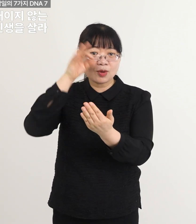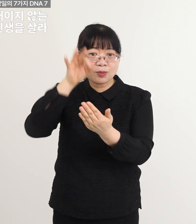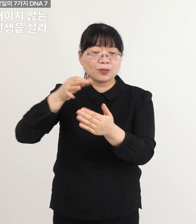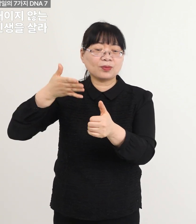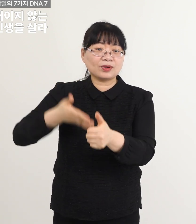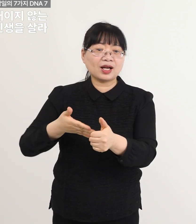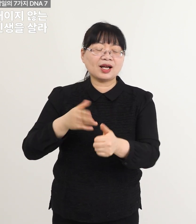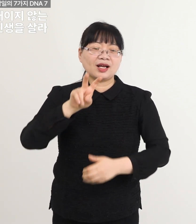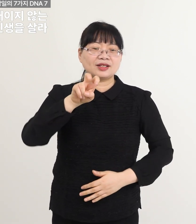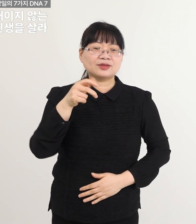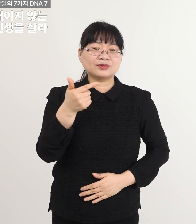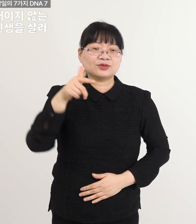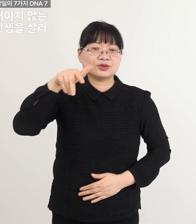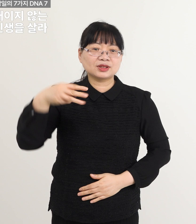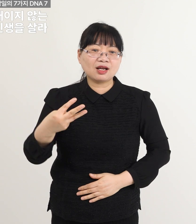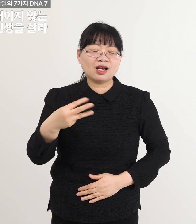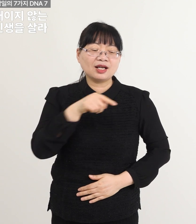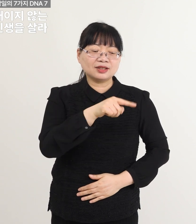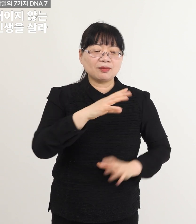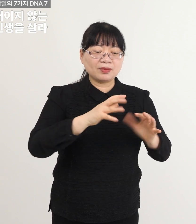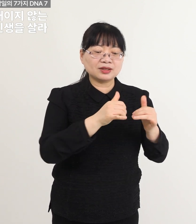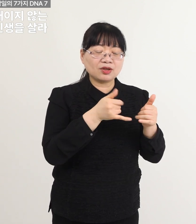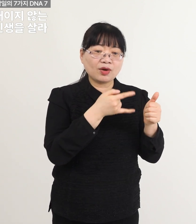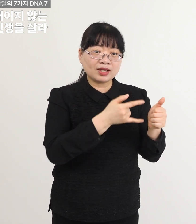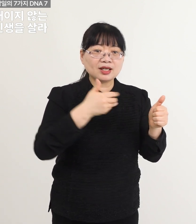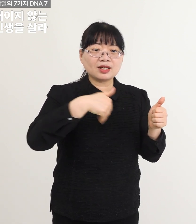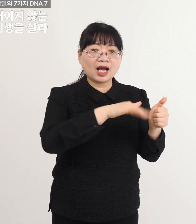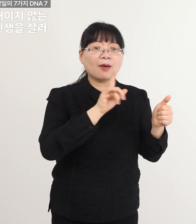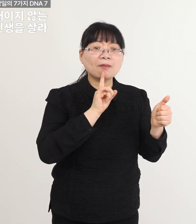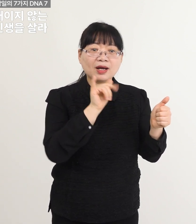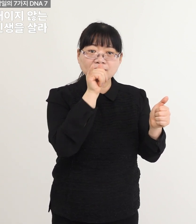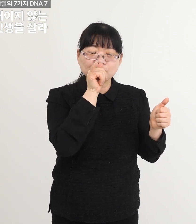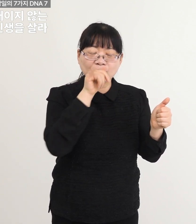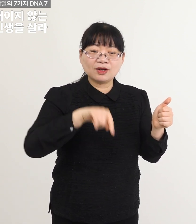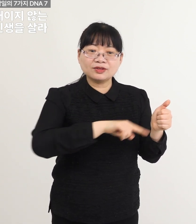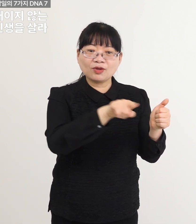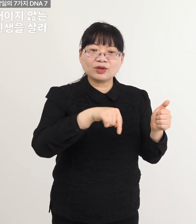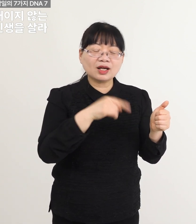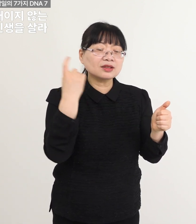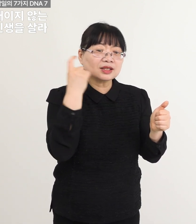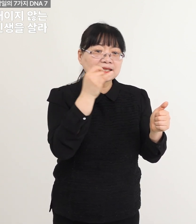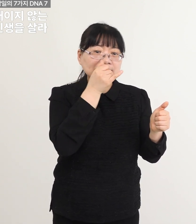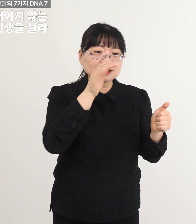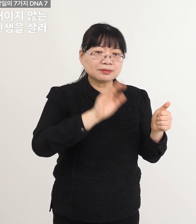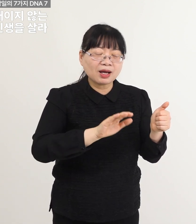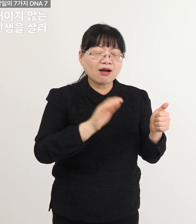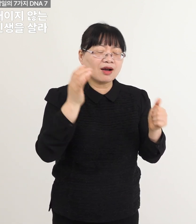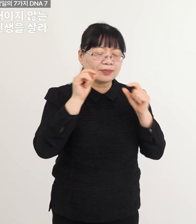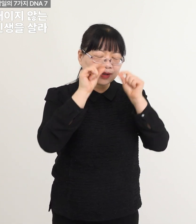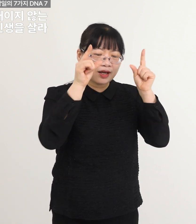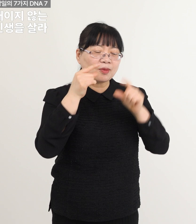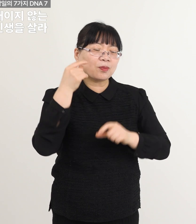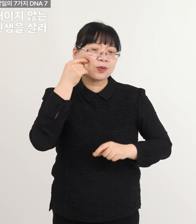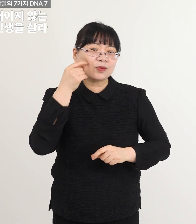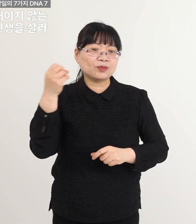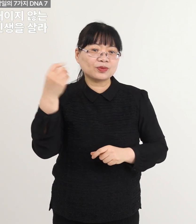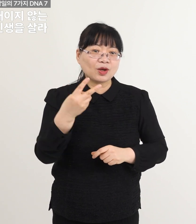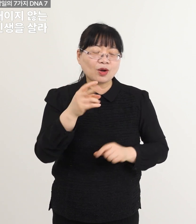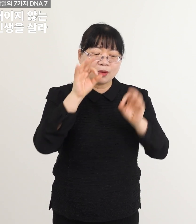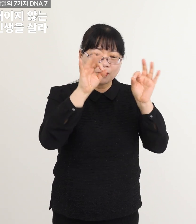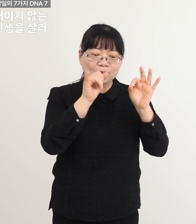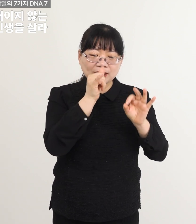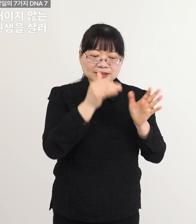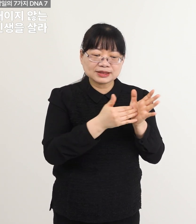26절 시작. 이 백성에게 가서 말하기를 너희가 듣기는 들어도 도무지 깨닫지 못하며